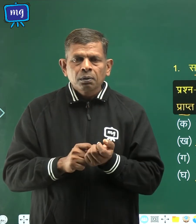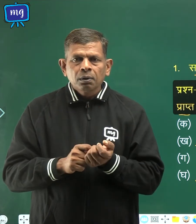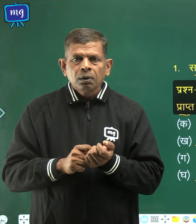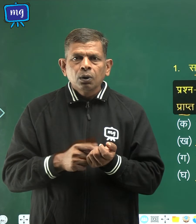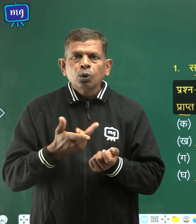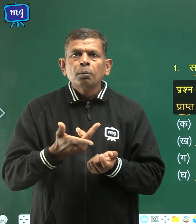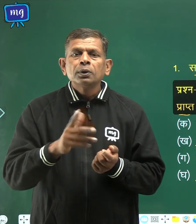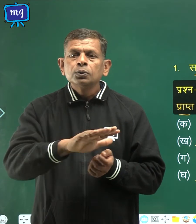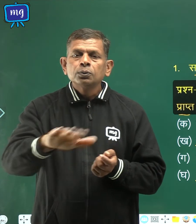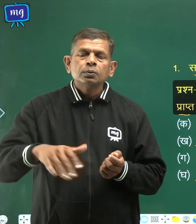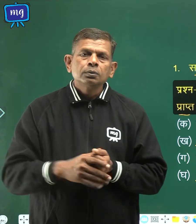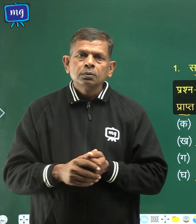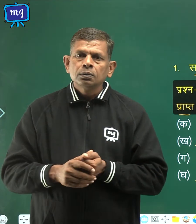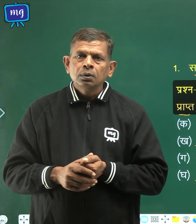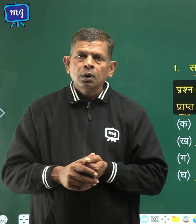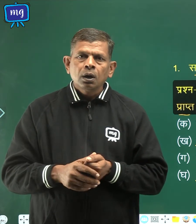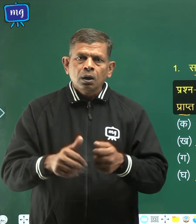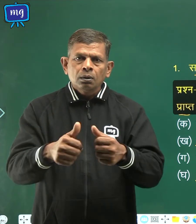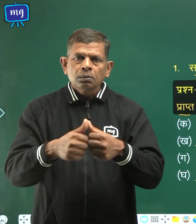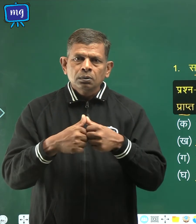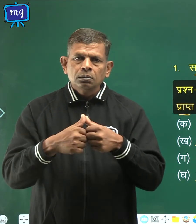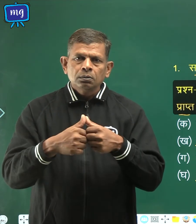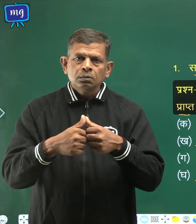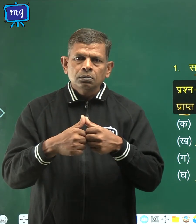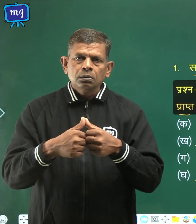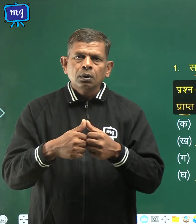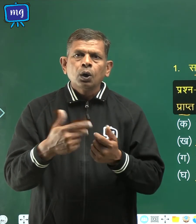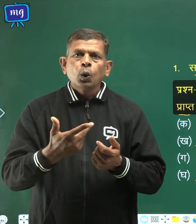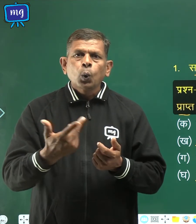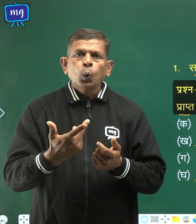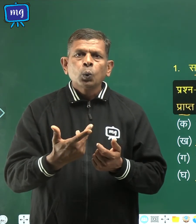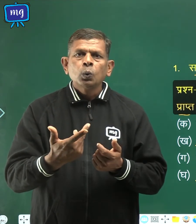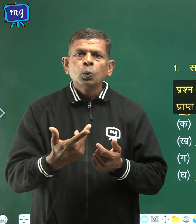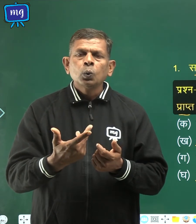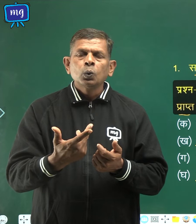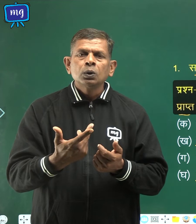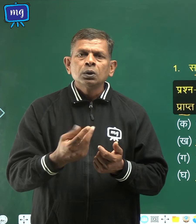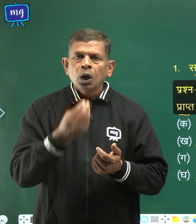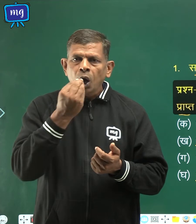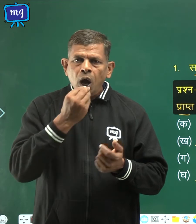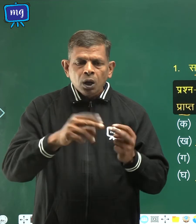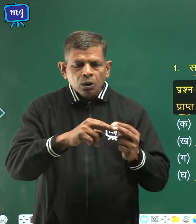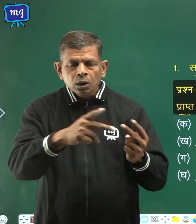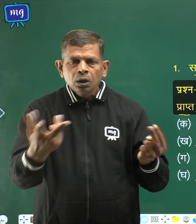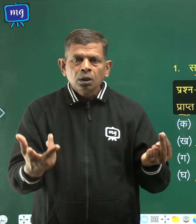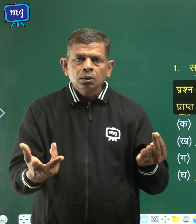तो बच्चों, बताइए कि कौन सा खाद्य पदार्थ